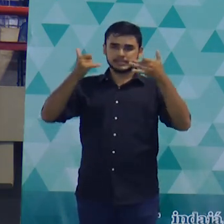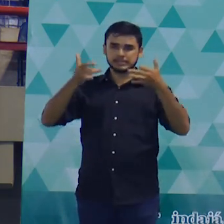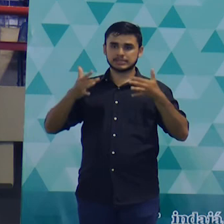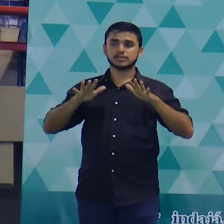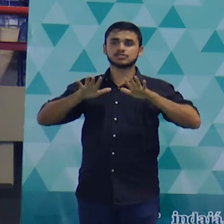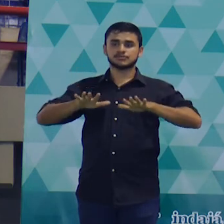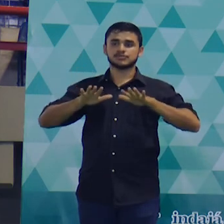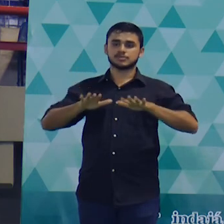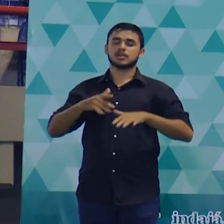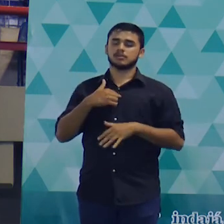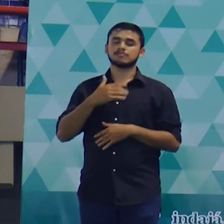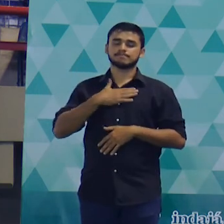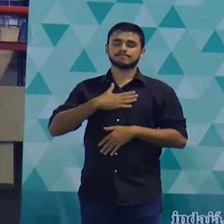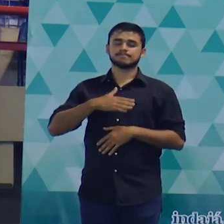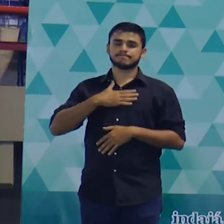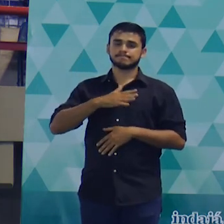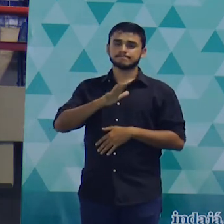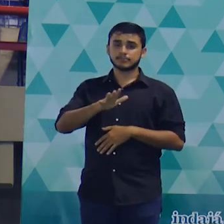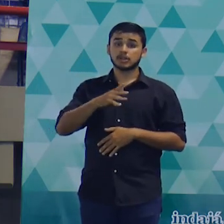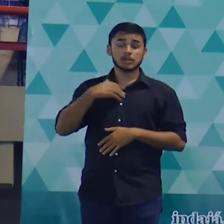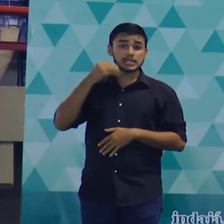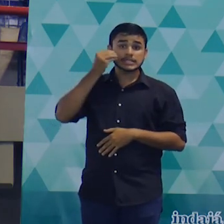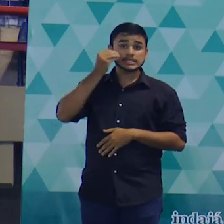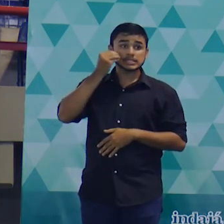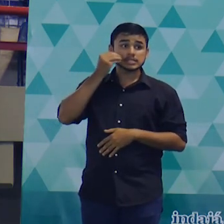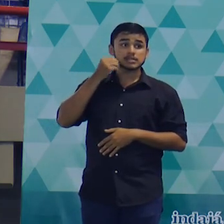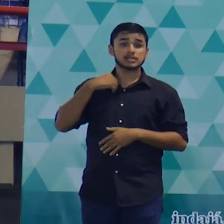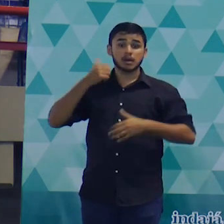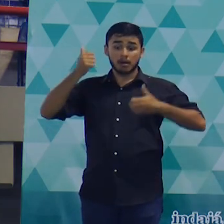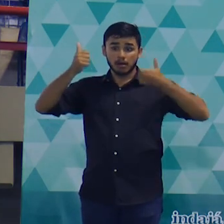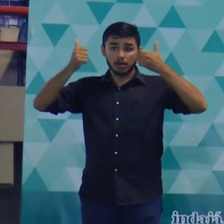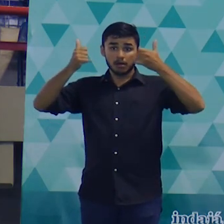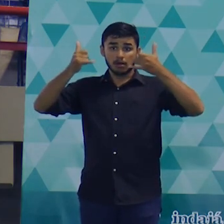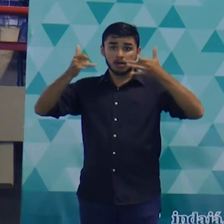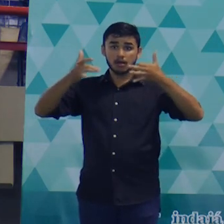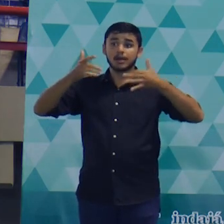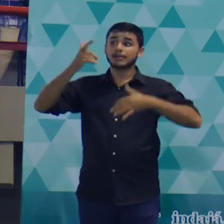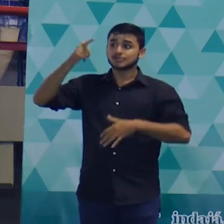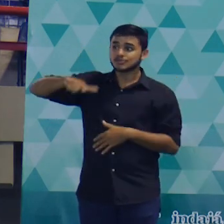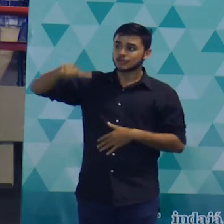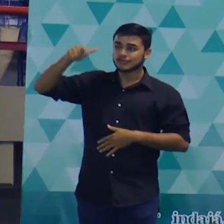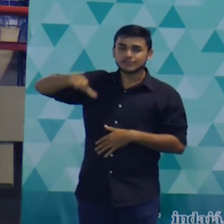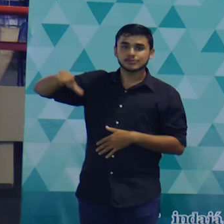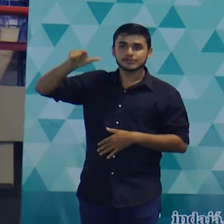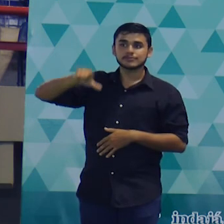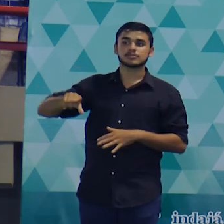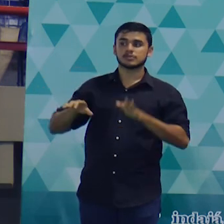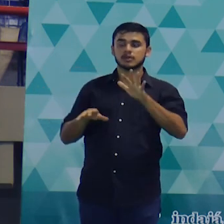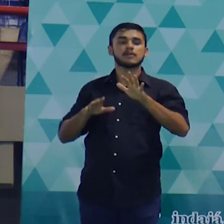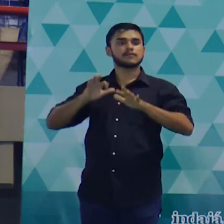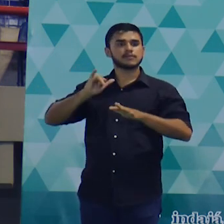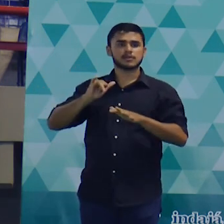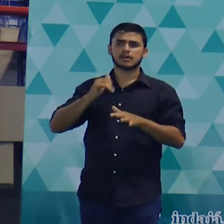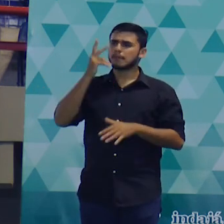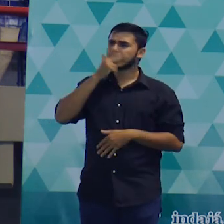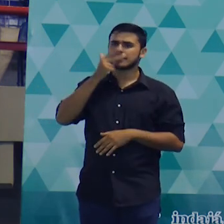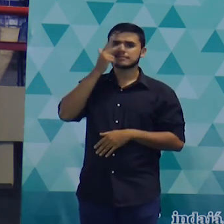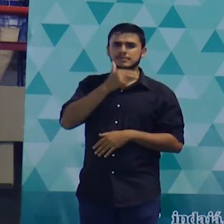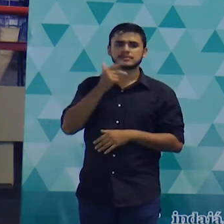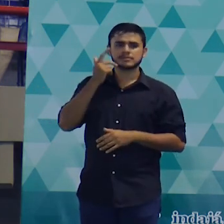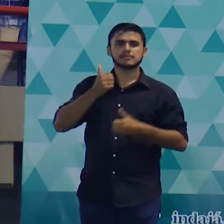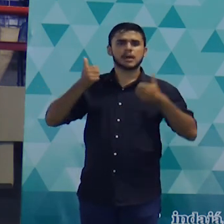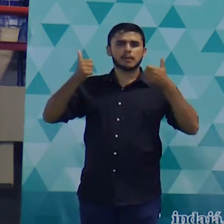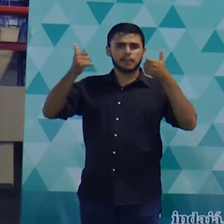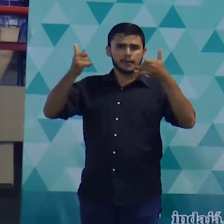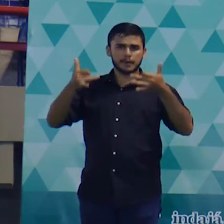tentar. Mas eu queria lembrar que nós estamos trabalhando em função de uma repetição. Tá? As coisas vão se repetir muito,